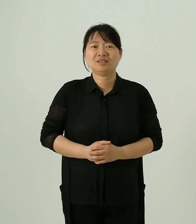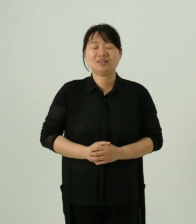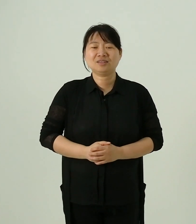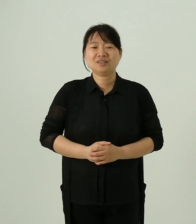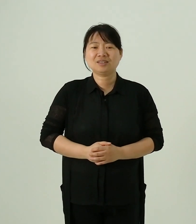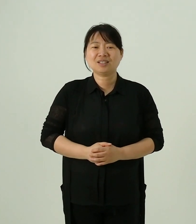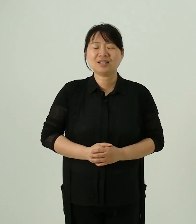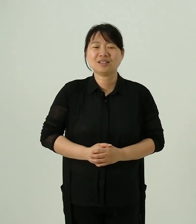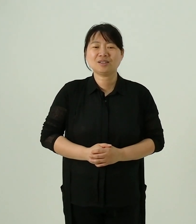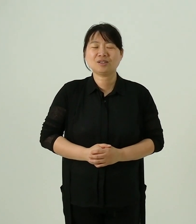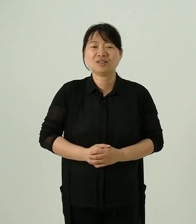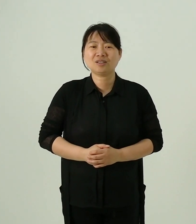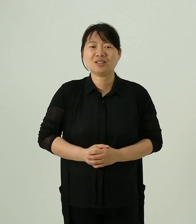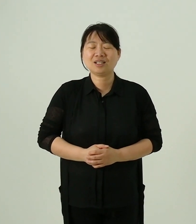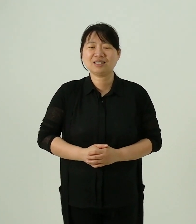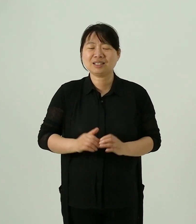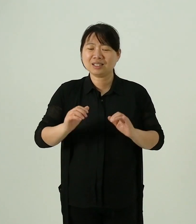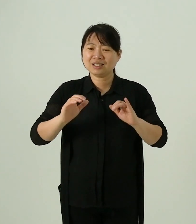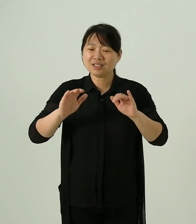이게 뭐예요, 여러분?